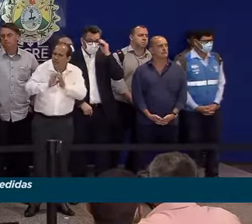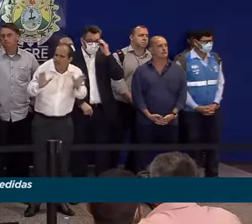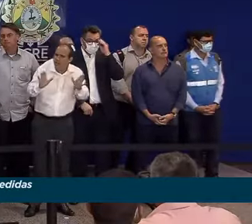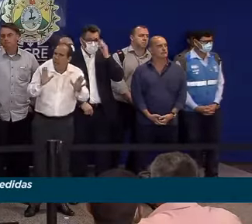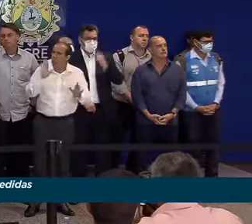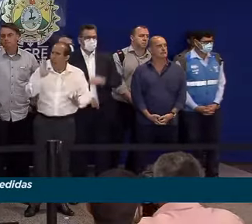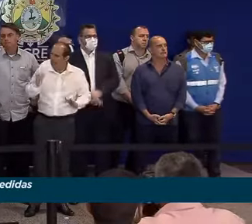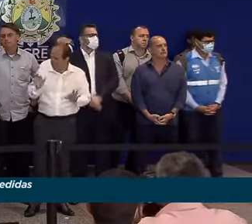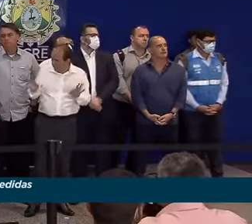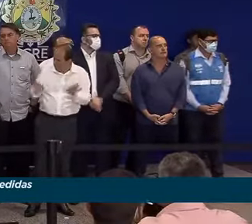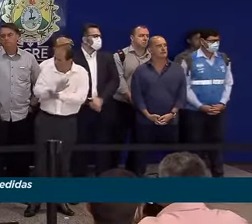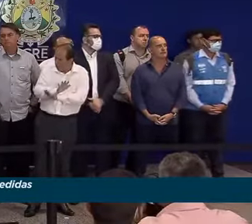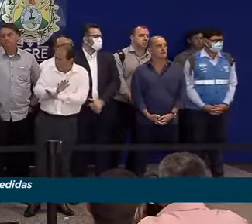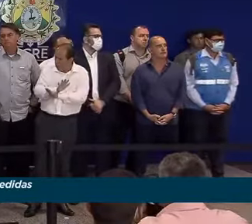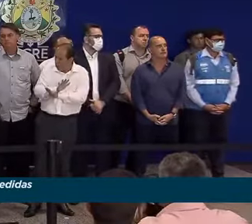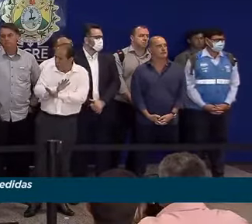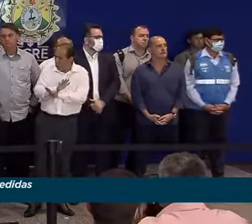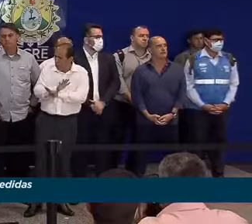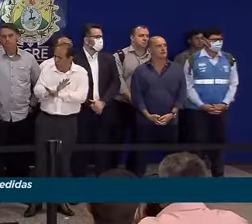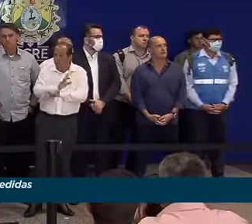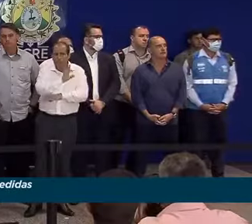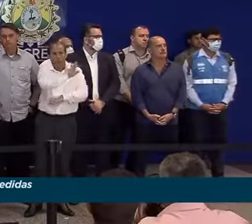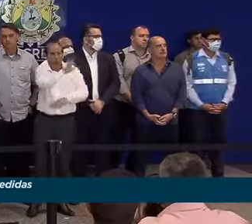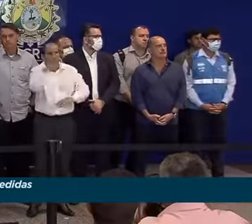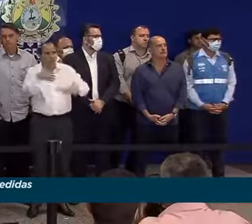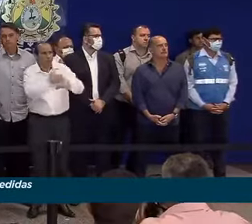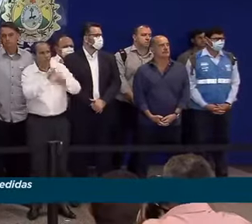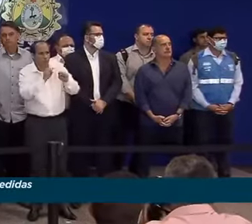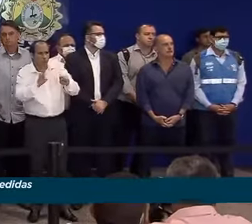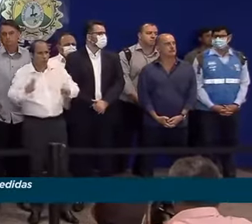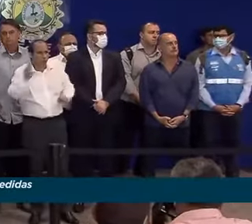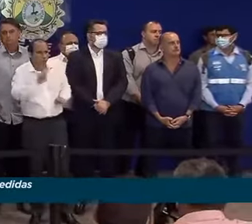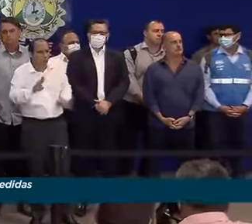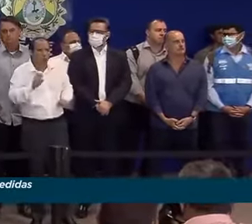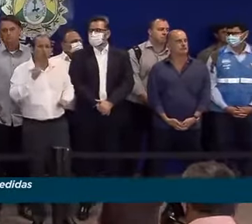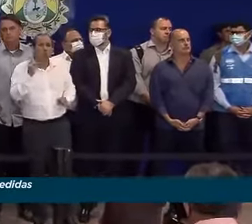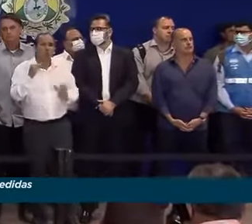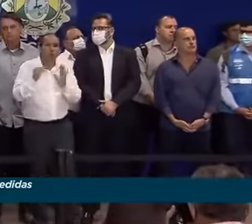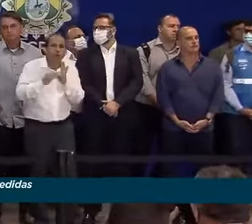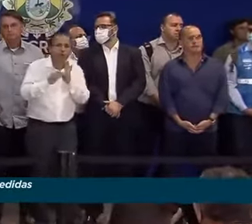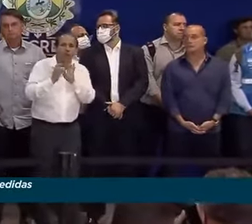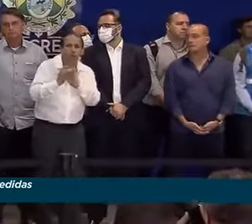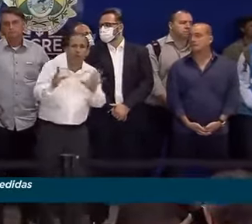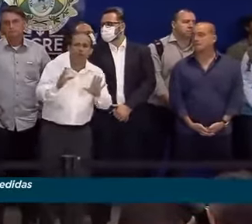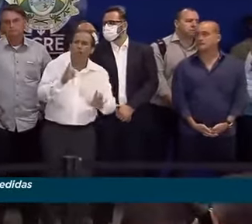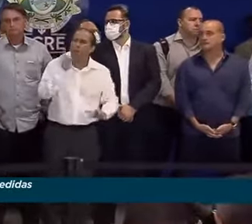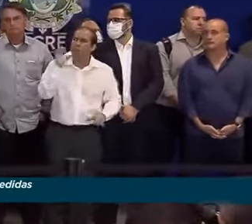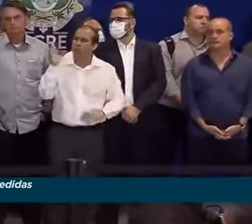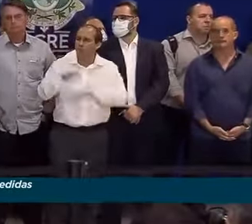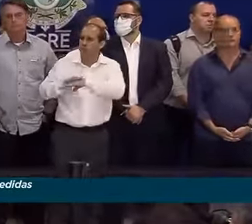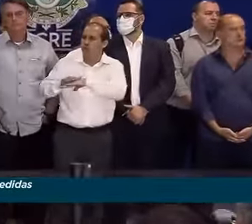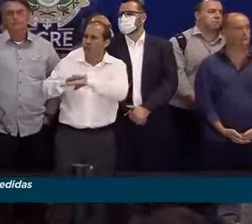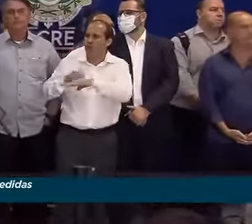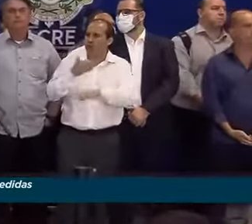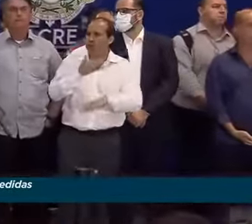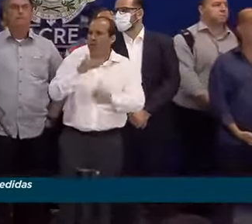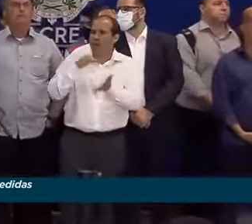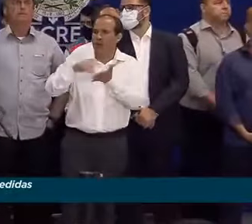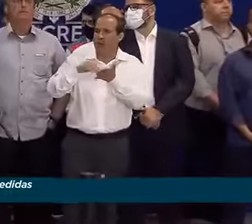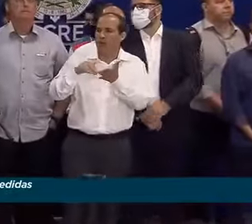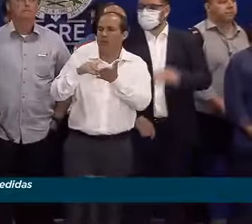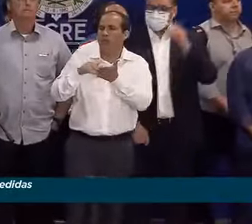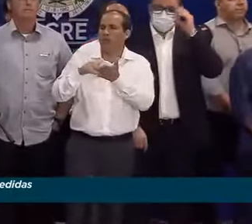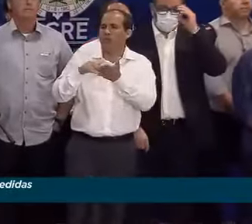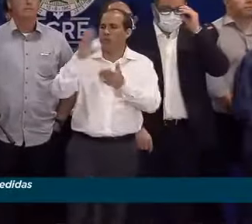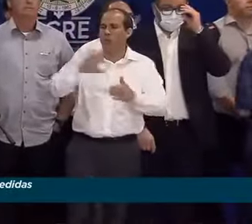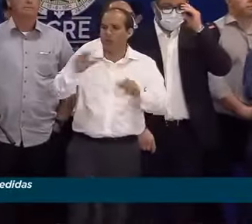pronta para os municípios poderem usá-la? Ou ainda falta alguma liberação? Ontem mesmo eu falei com o secretário nacional de Defesa